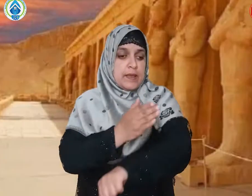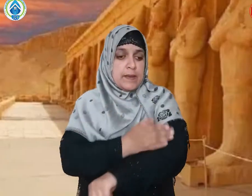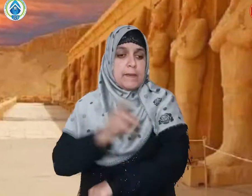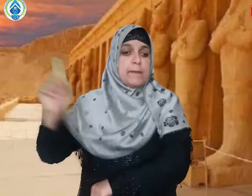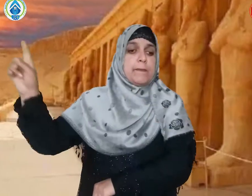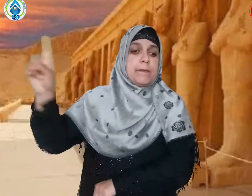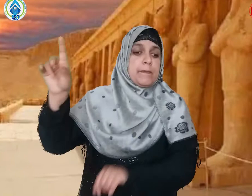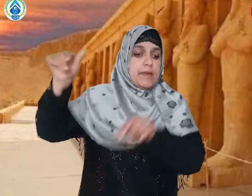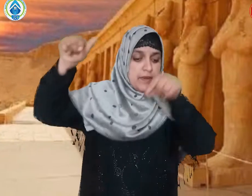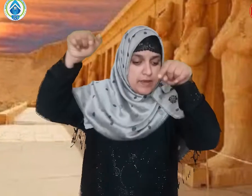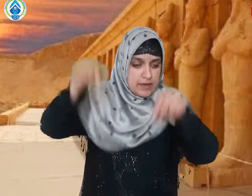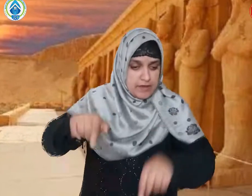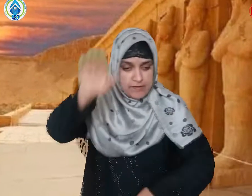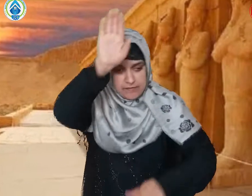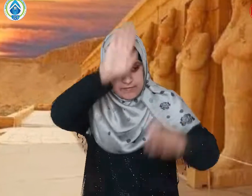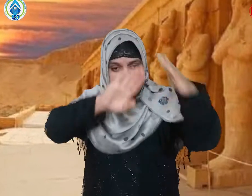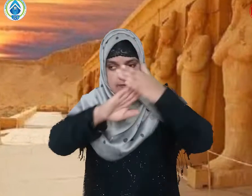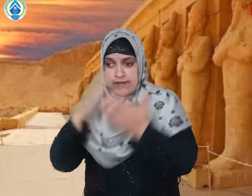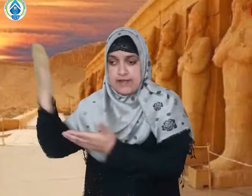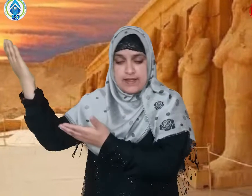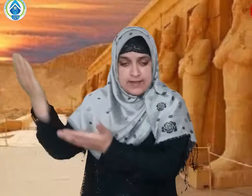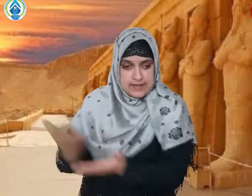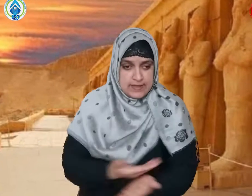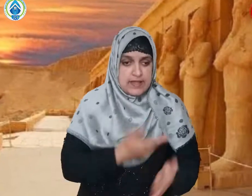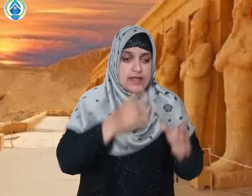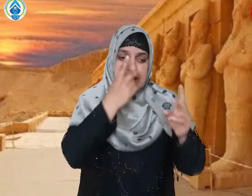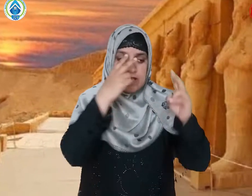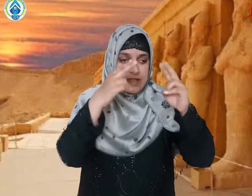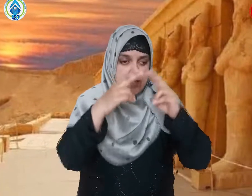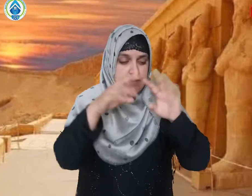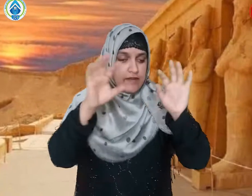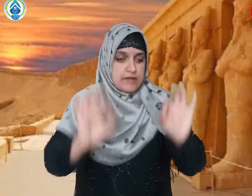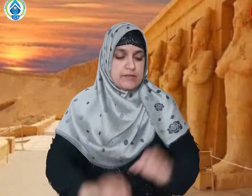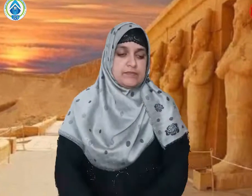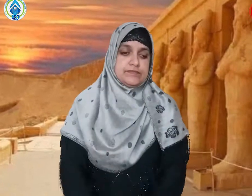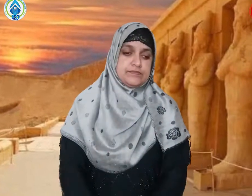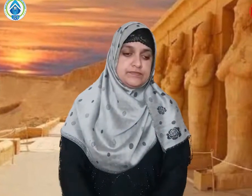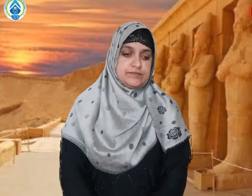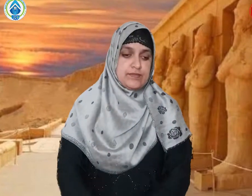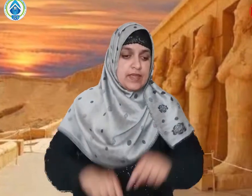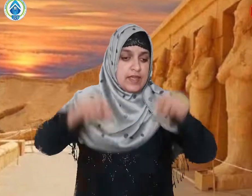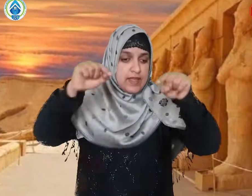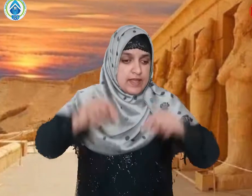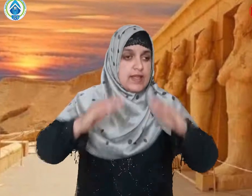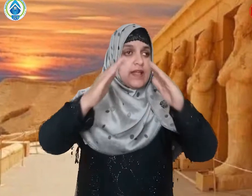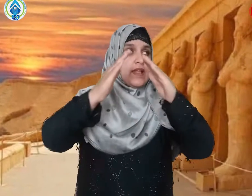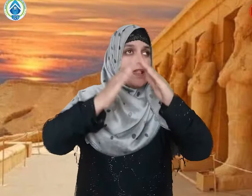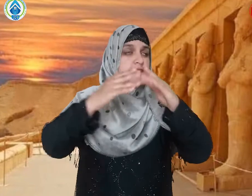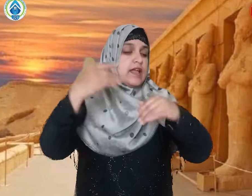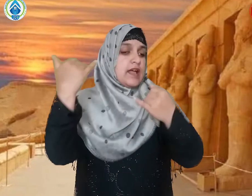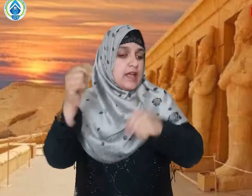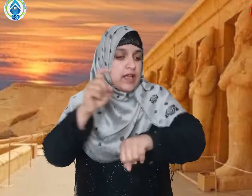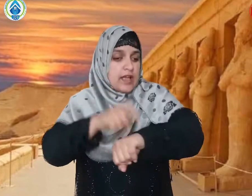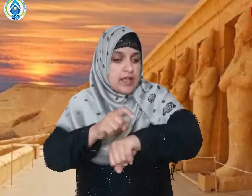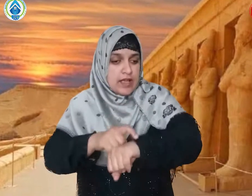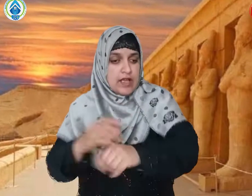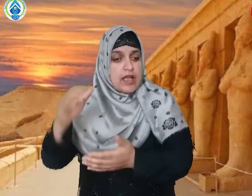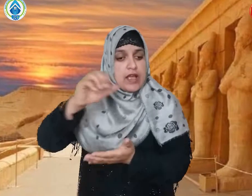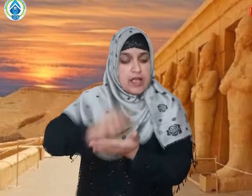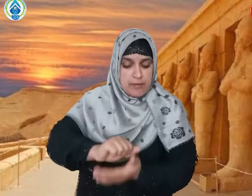اس خزانے سے ہمیں مصری فرعون کی شان و شوکت اور ان کی سلطنت کی خوشحالی کا واضح طور پہ ادراک ہوتا ہے۔ ان میں سے سب سے